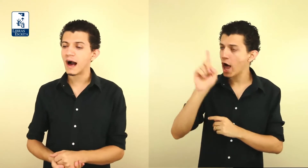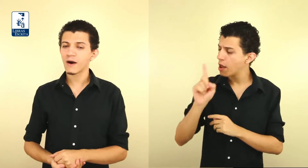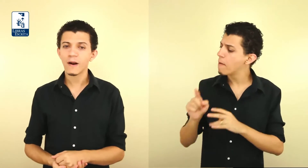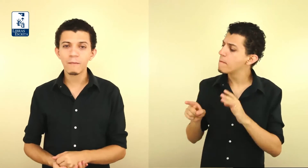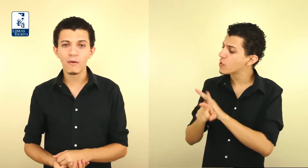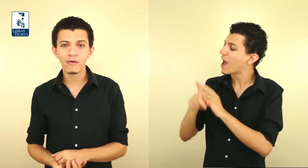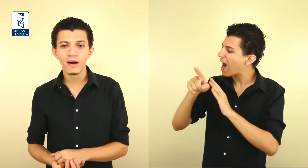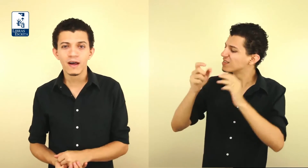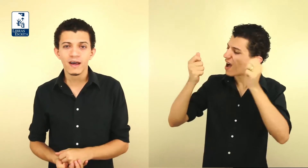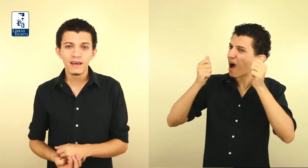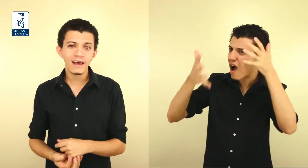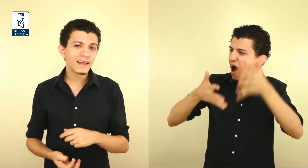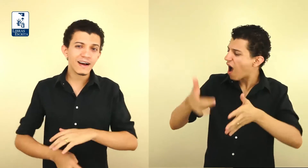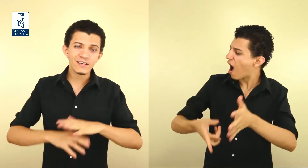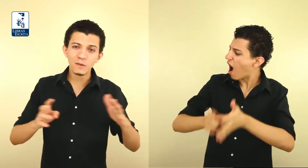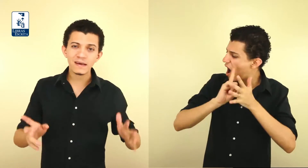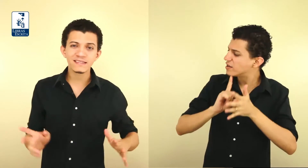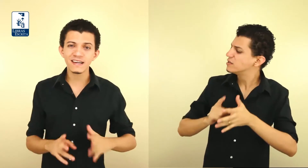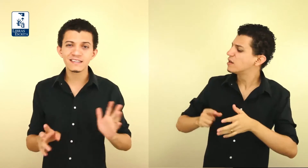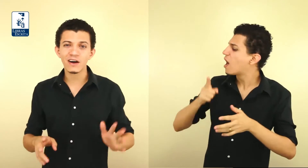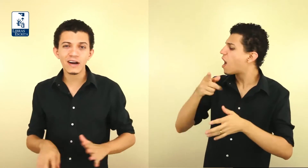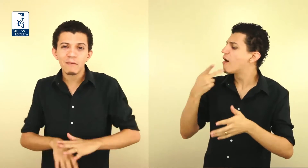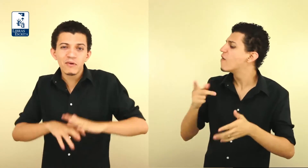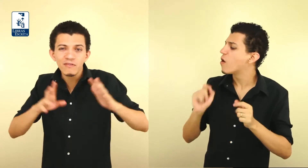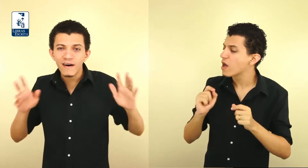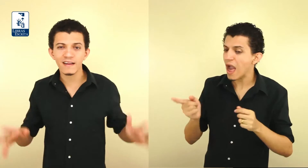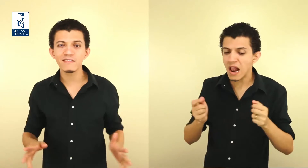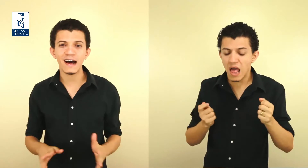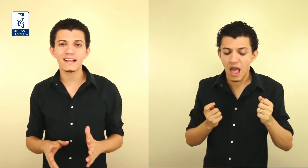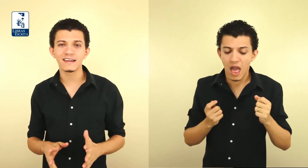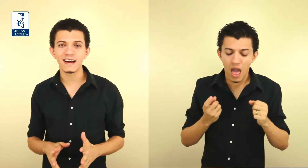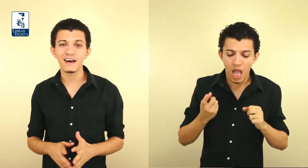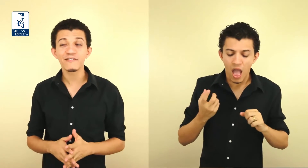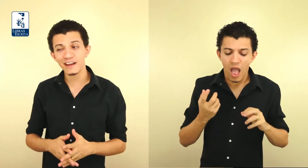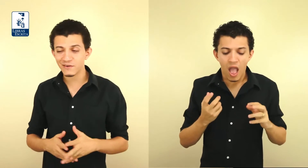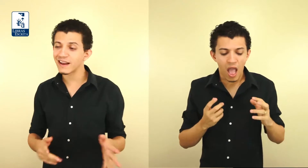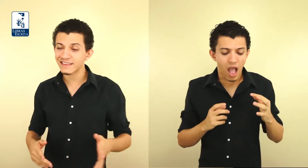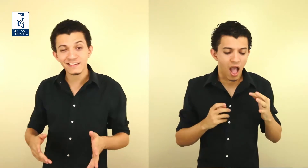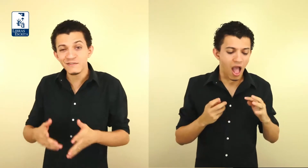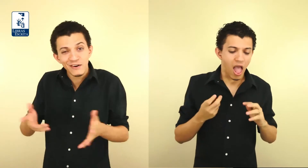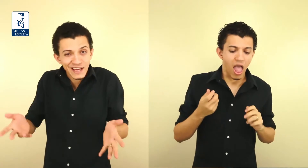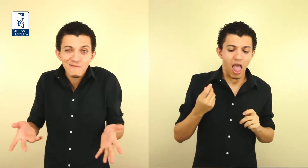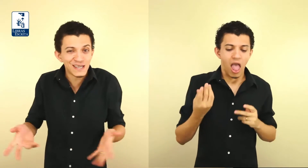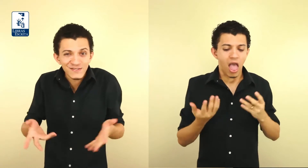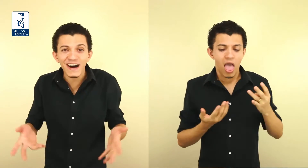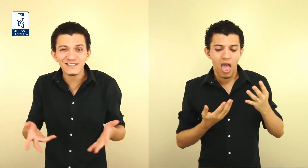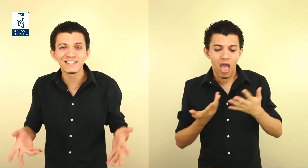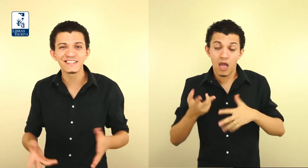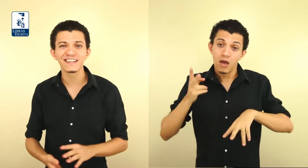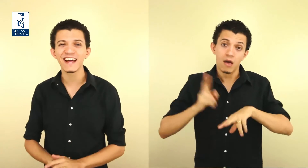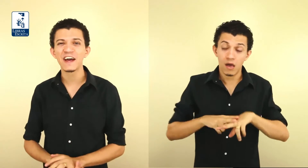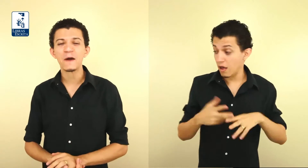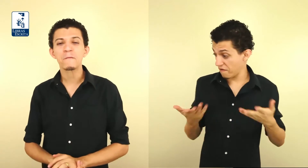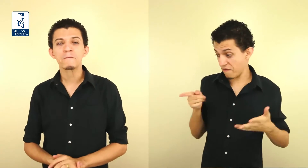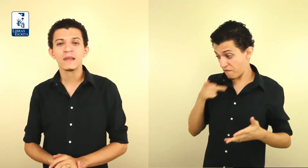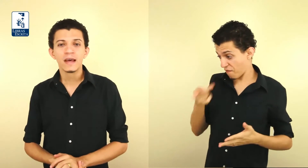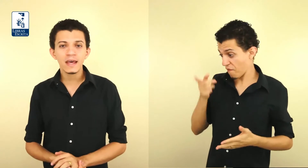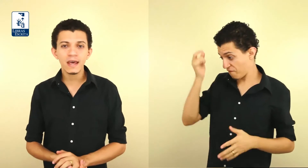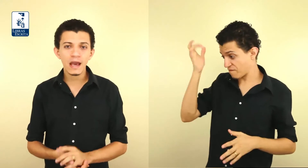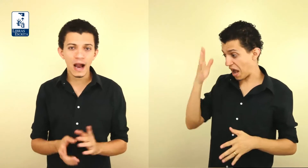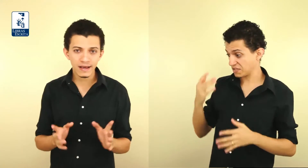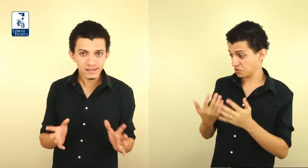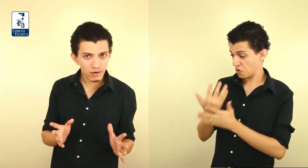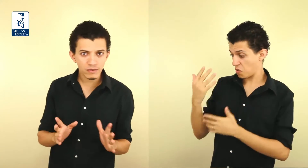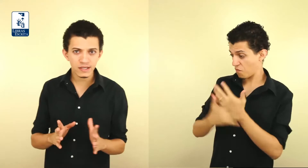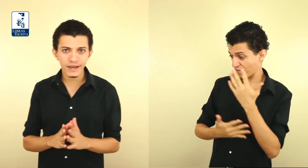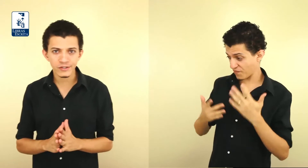explicou agora há pouco. E ele gaguejou bastante e tal, acabou não falando nada. Aí eu falei com ele: você falou que era mais fácil de entender?